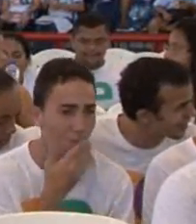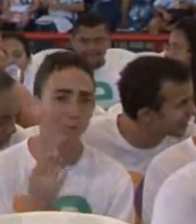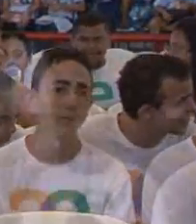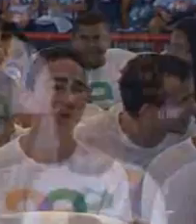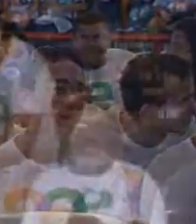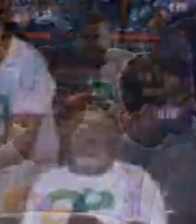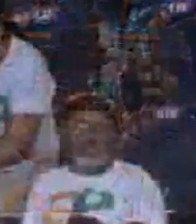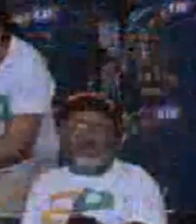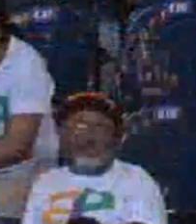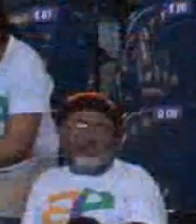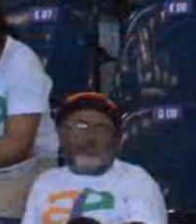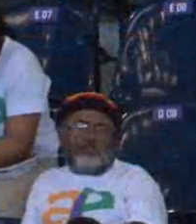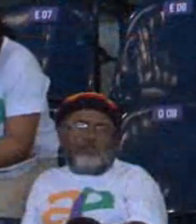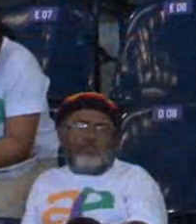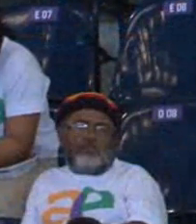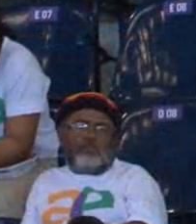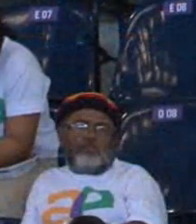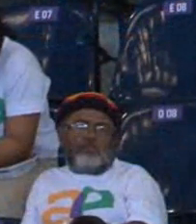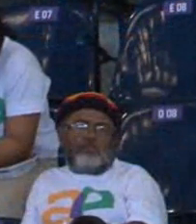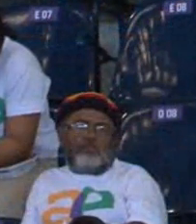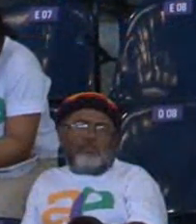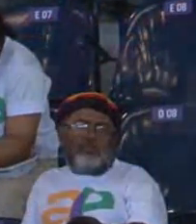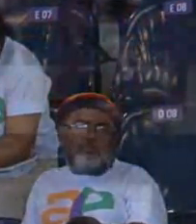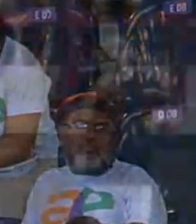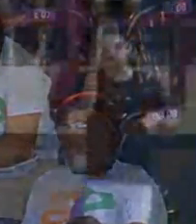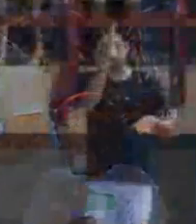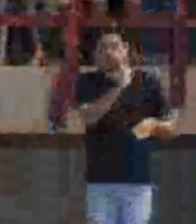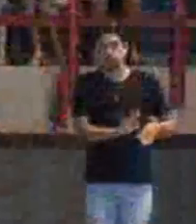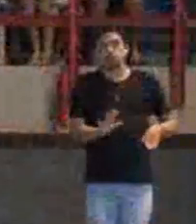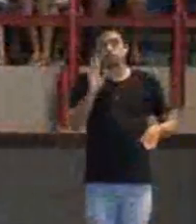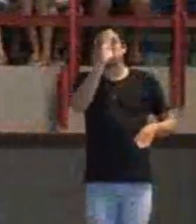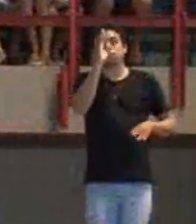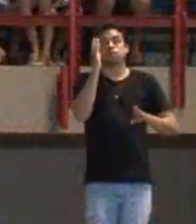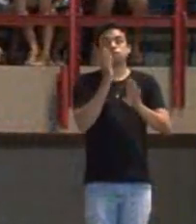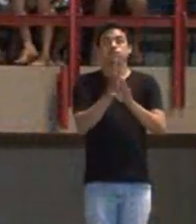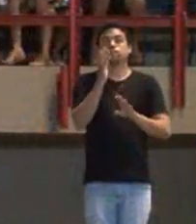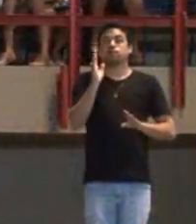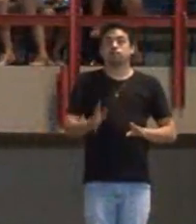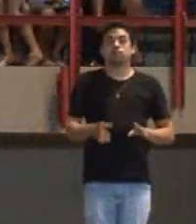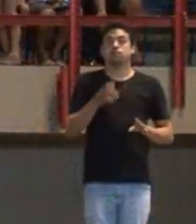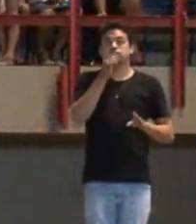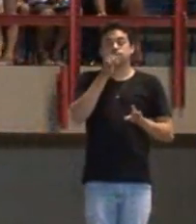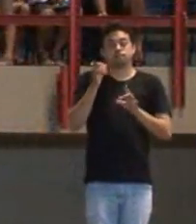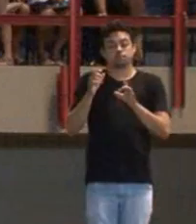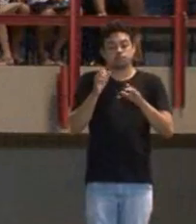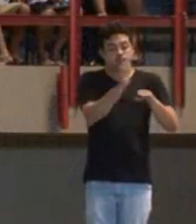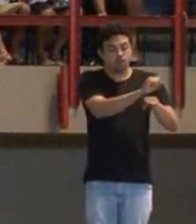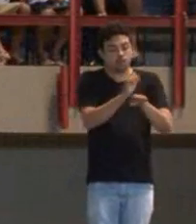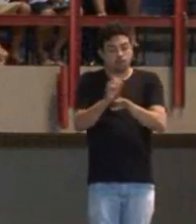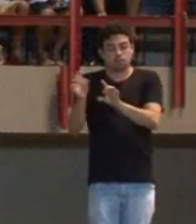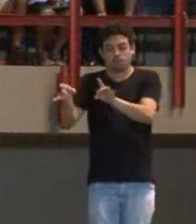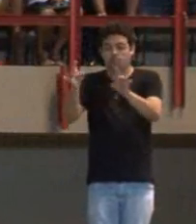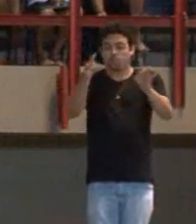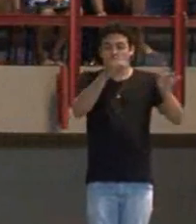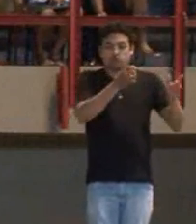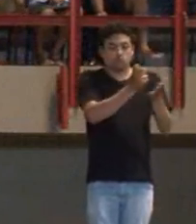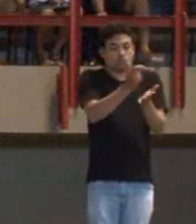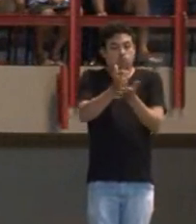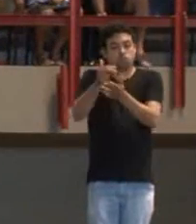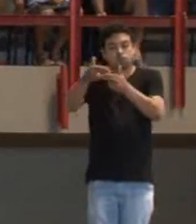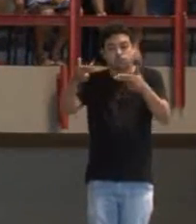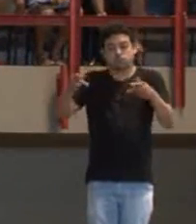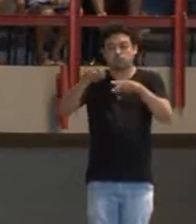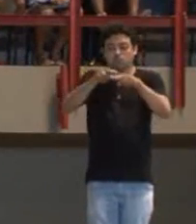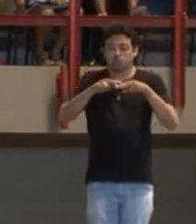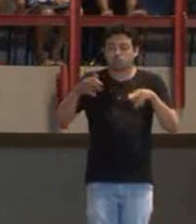grande quantidade de gasolina que tem sido consumida no nosso país devido à grande venda do número de automóveis. Então, por um